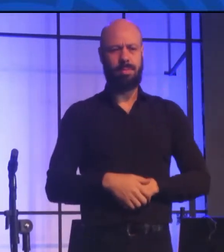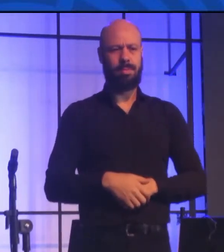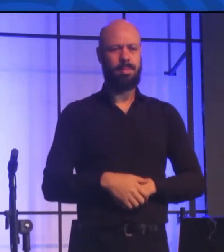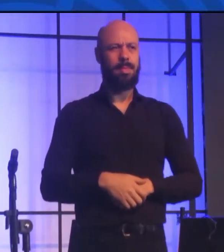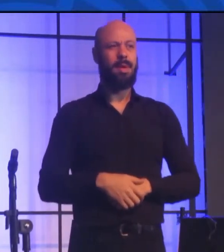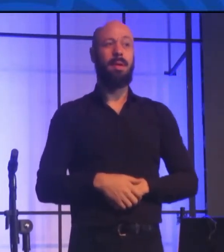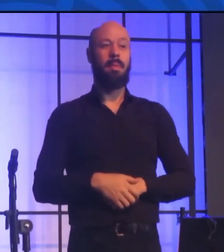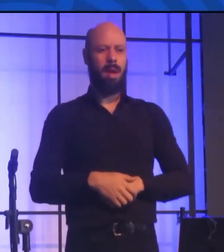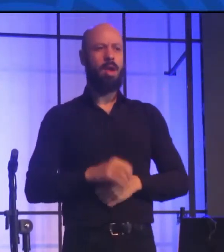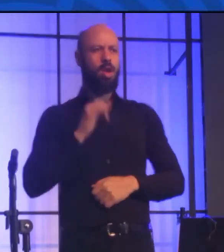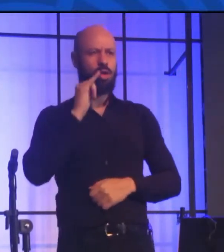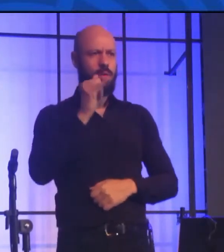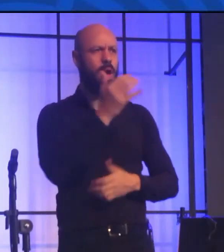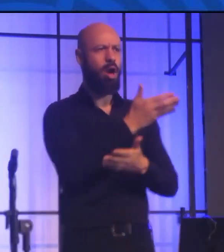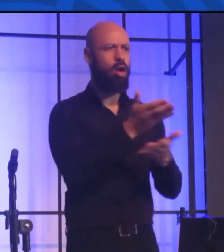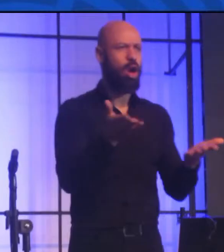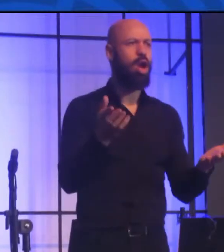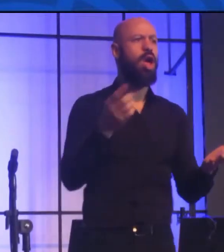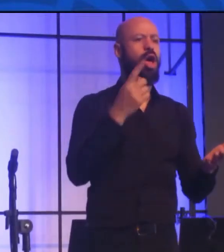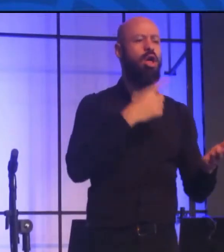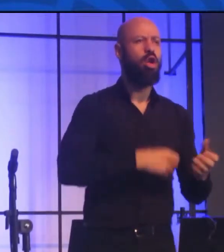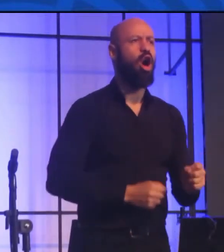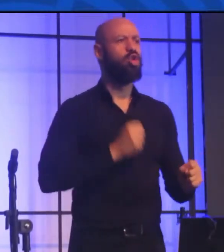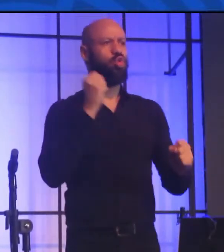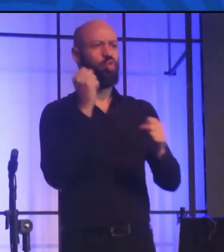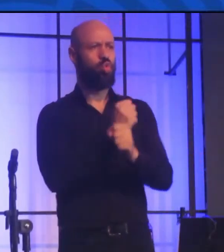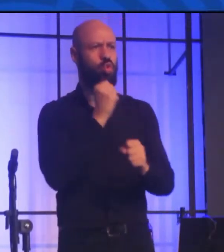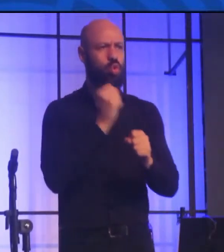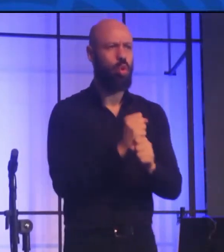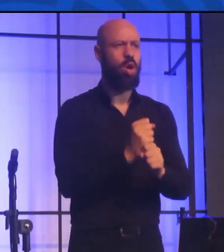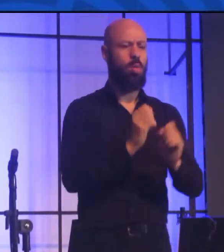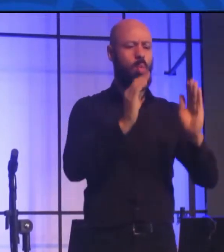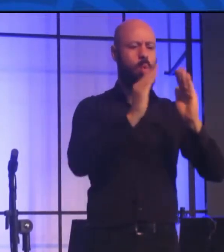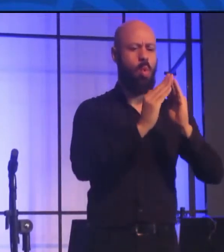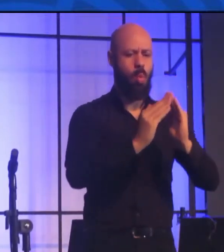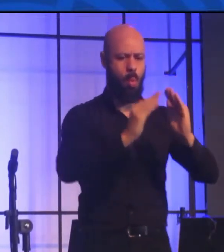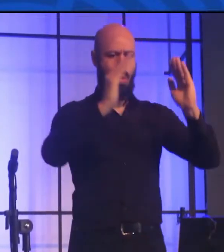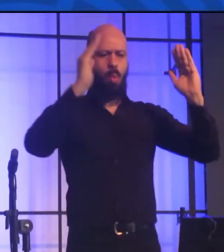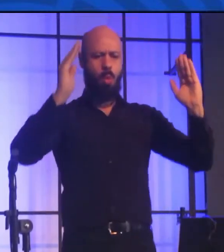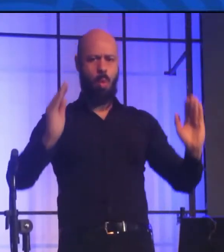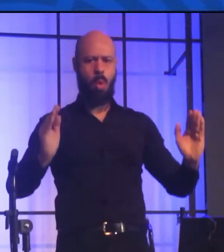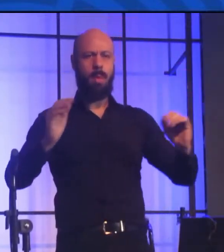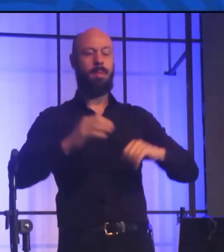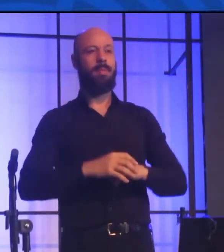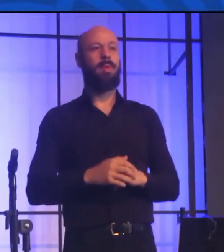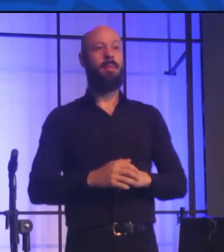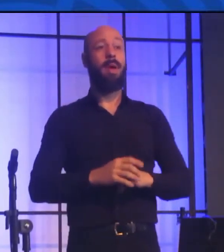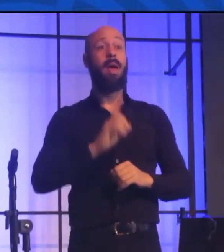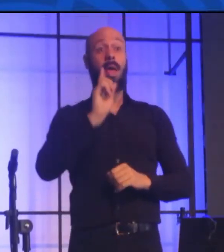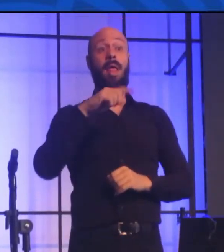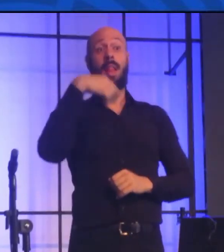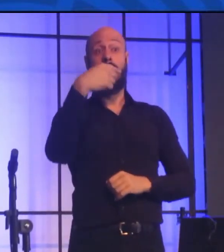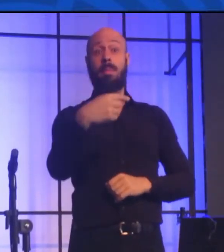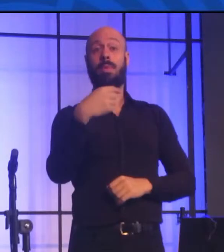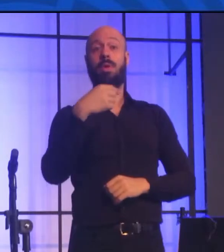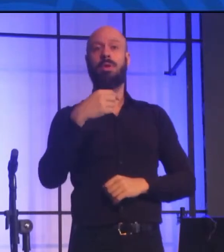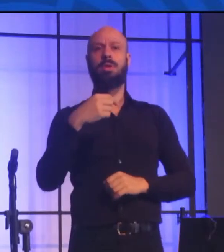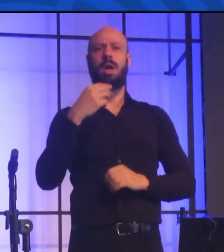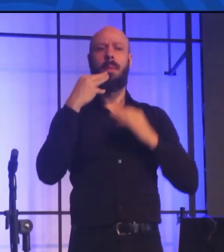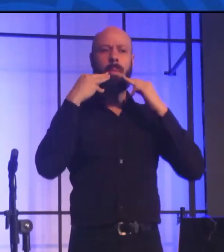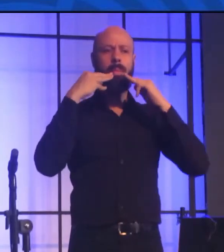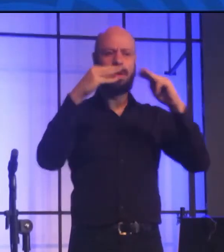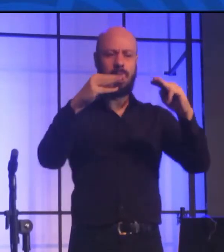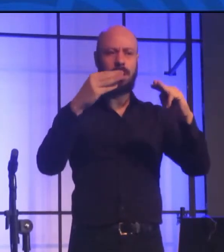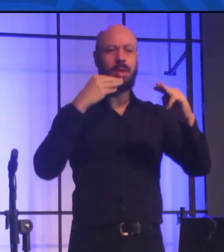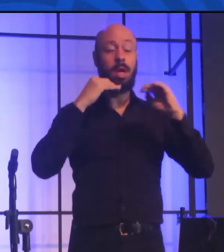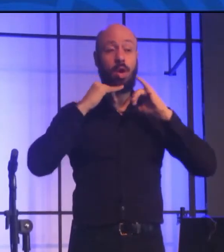está difícil, nós vamos construir, nós vamos ampliar. Inclusive depois da mensagem eu quero que você fique atento, que eu quero compartilhar com